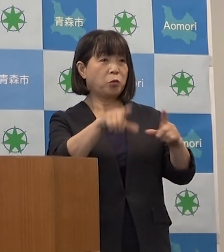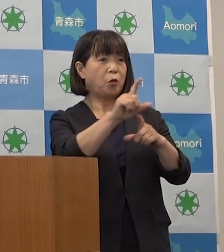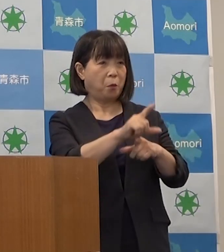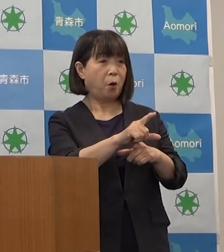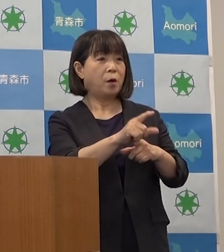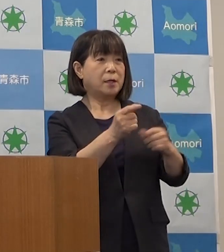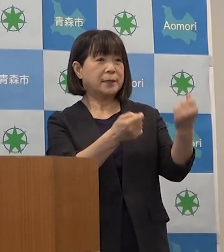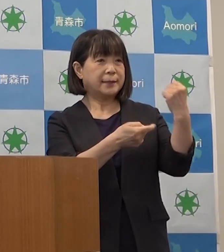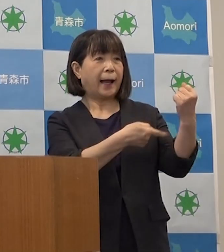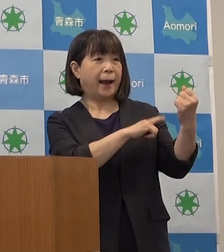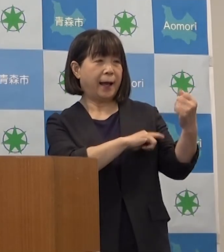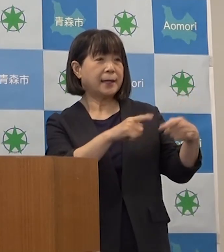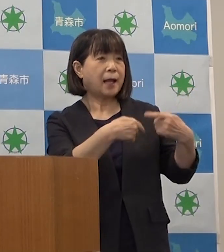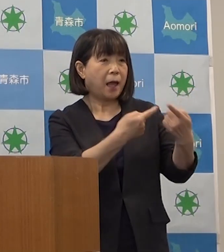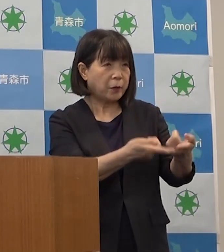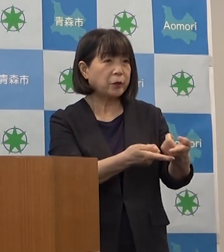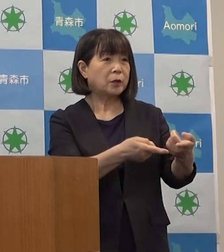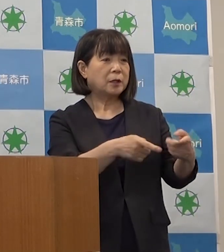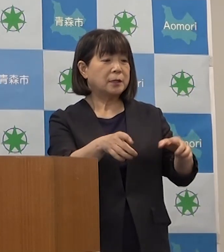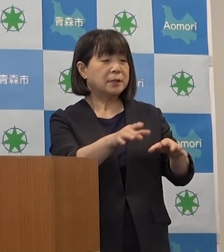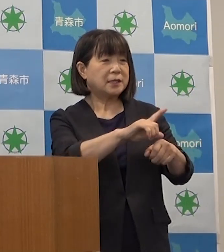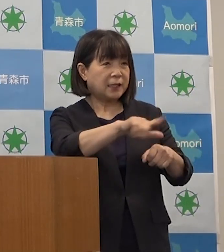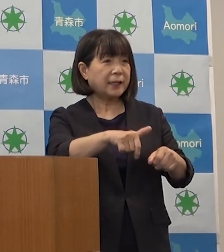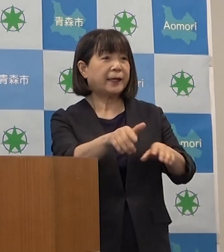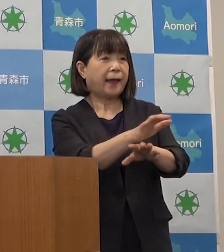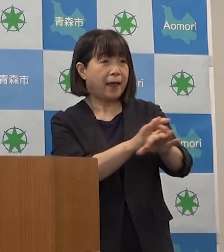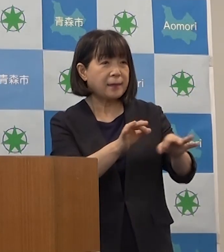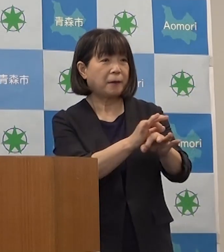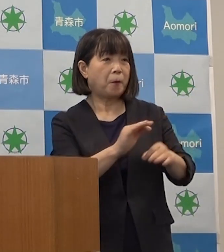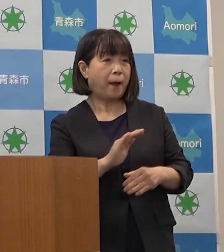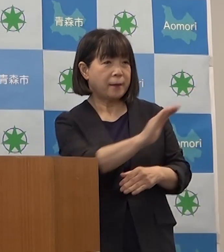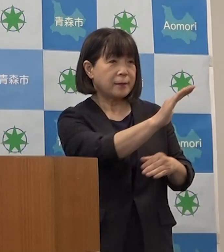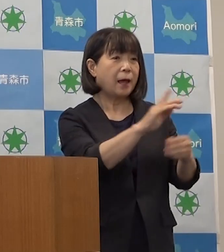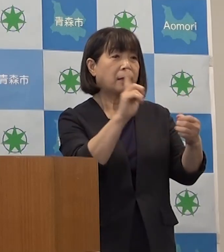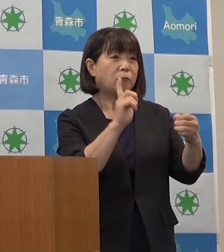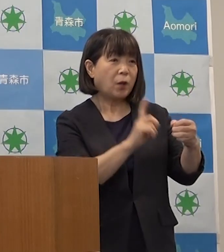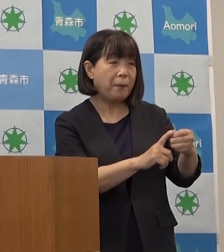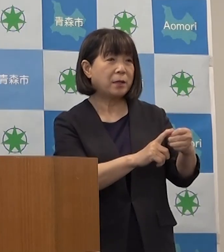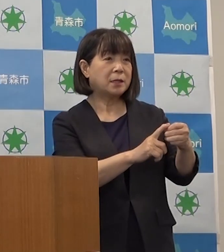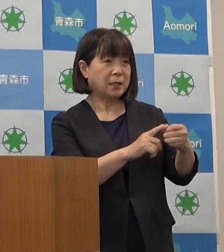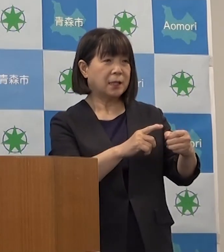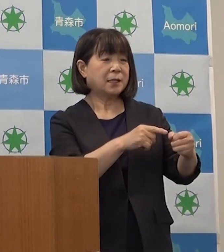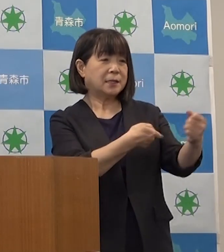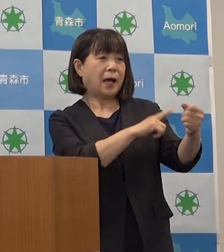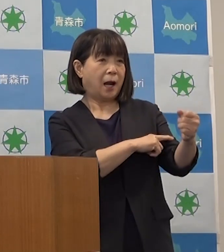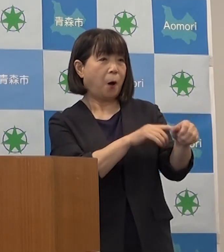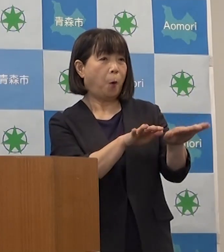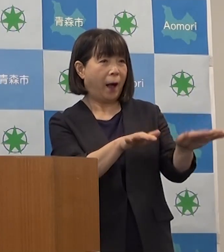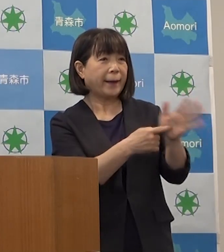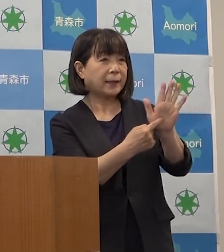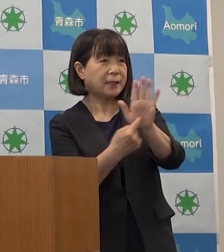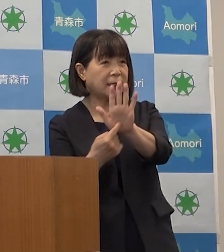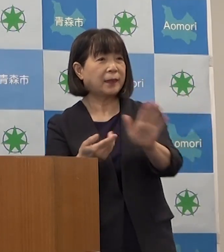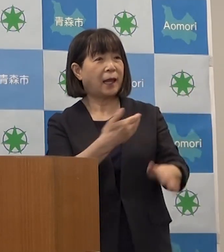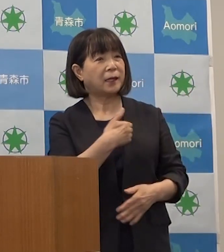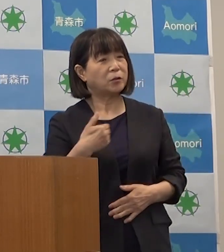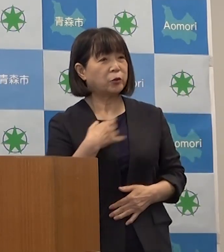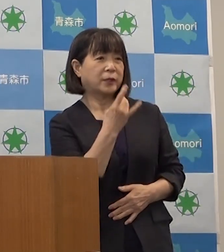としている地域経済の活性化といったところに大いに力を発揮してもらえるものと期待をしているところでございます